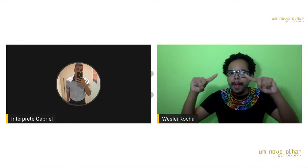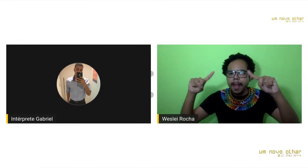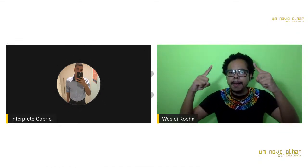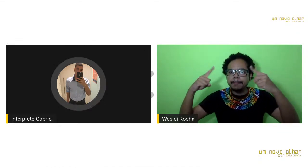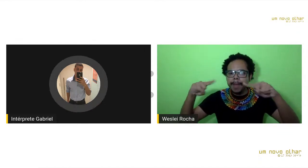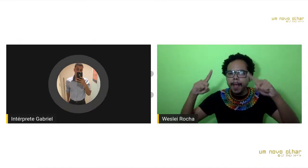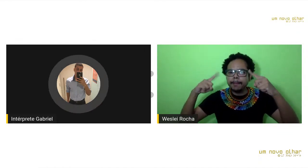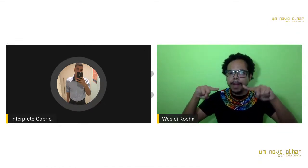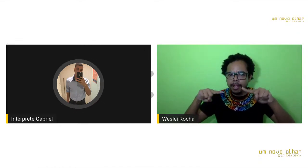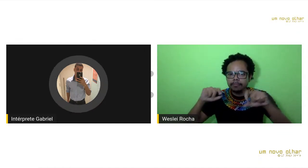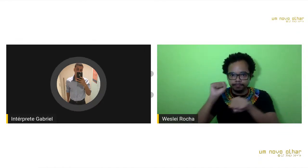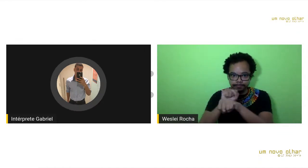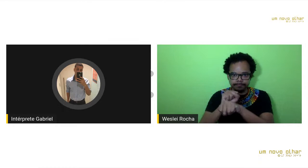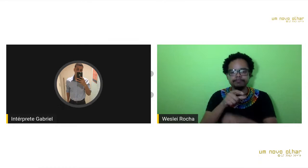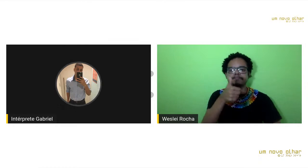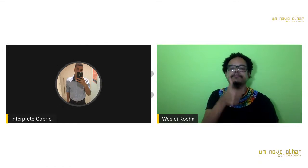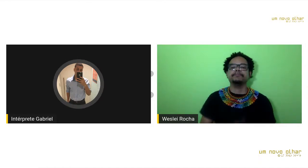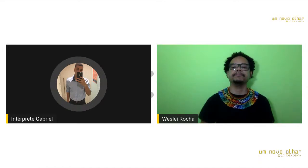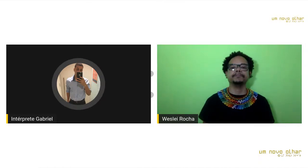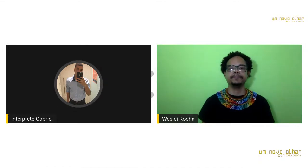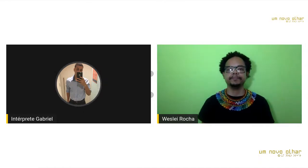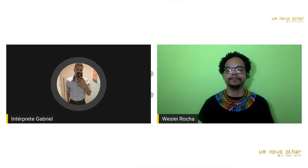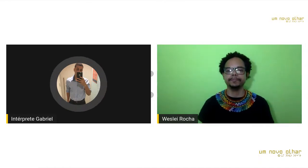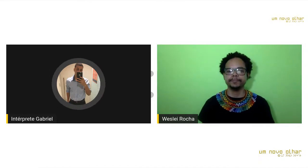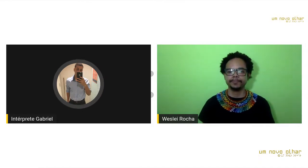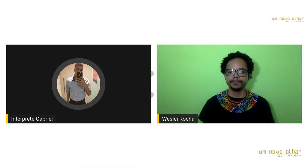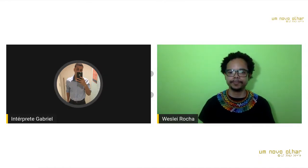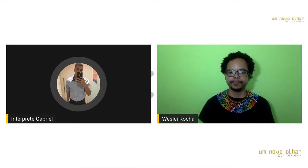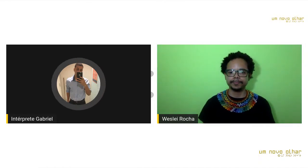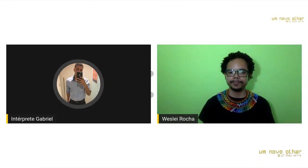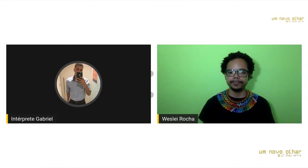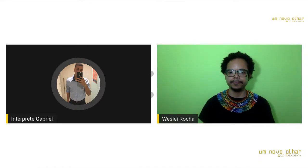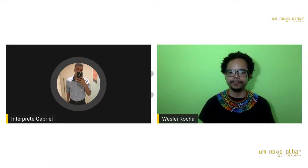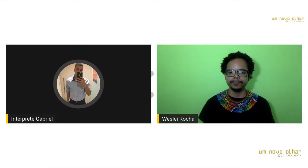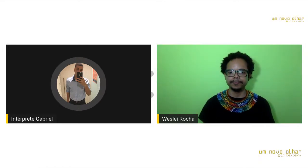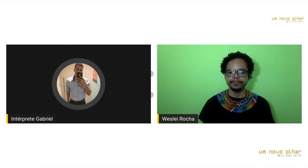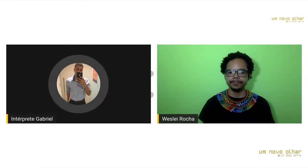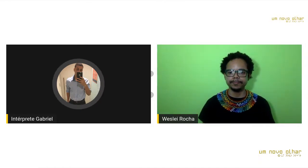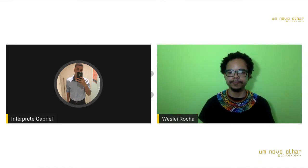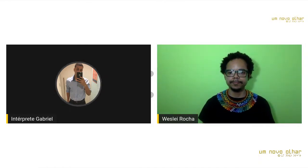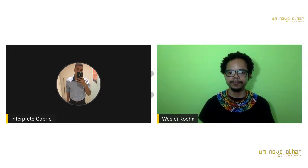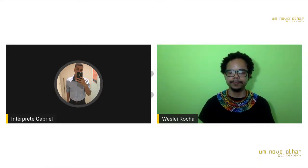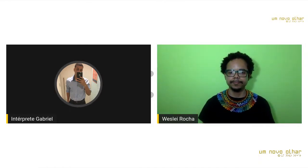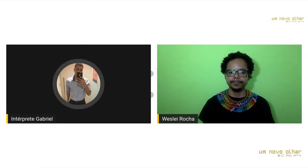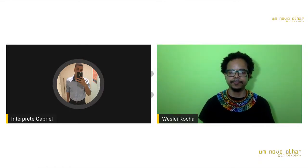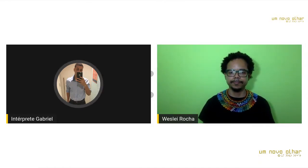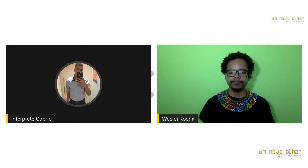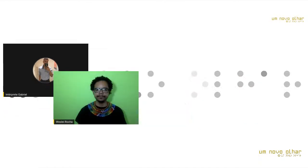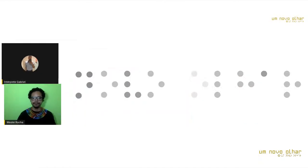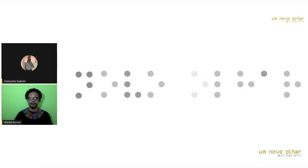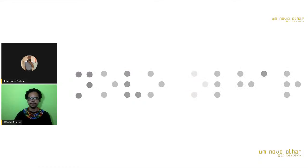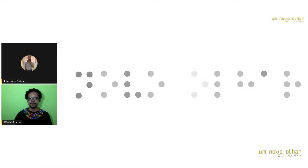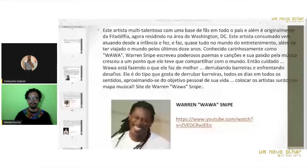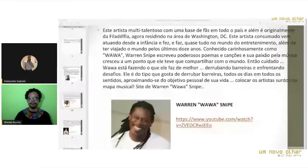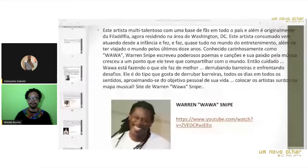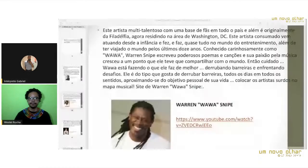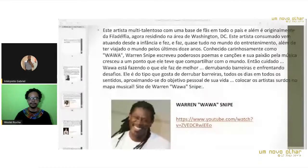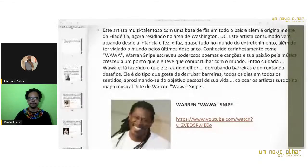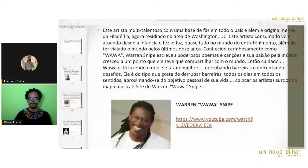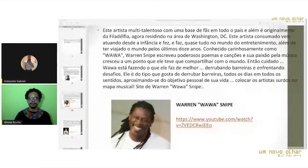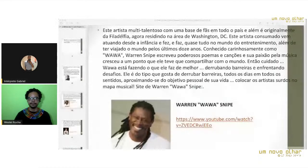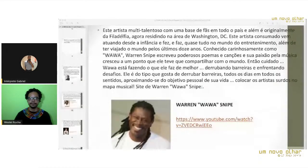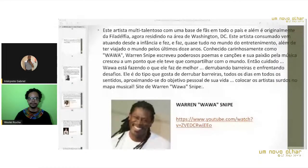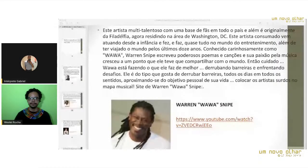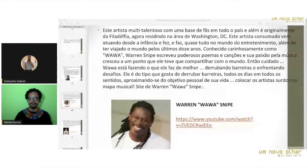e valorizar a sua língua aqui a gente consegue ver diversos autores pode passar